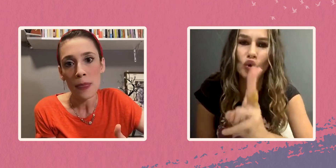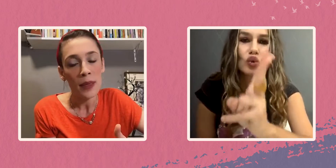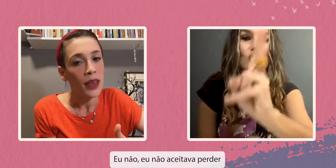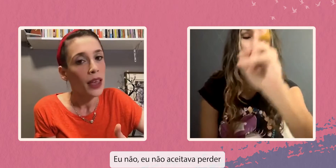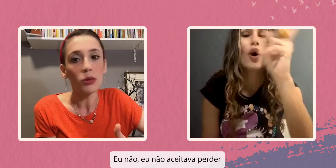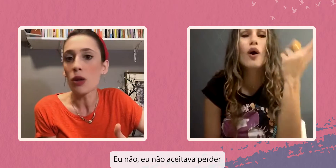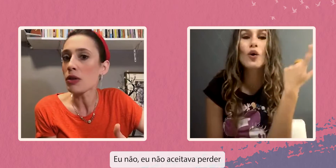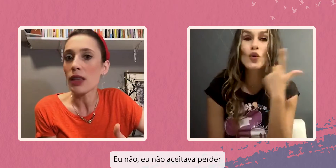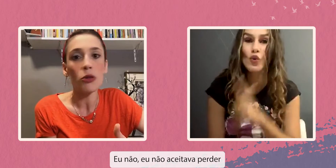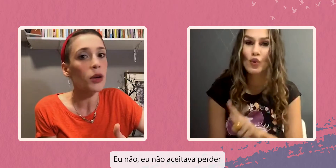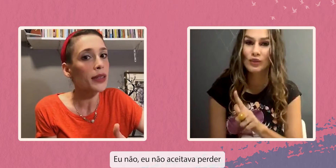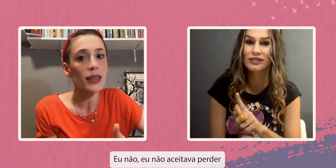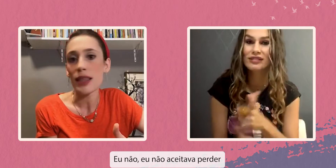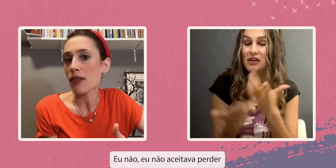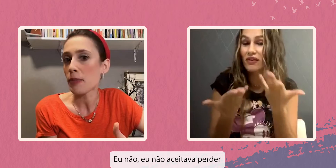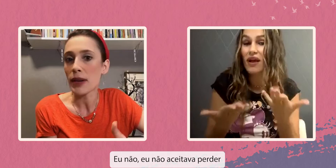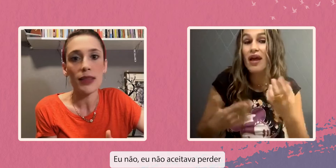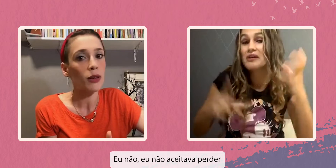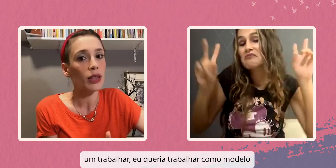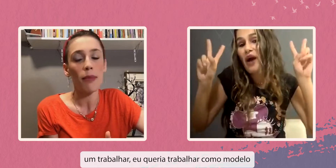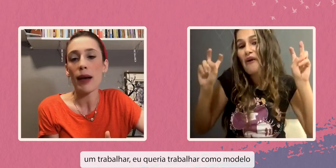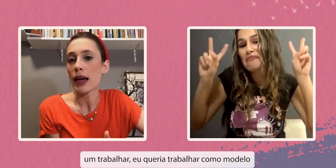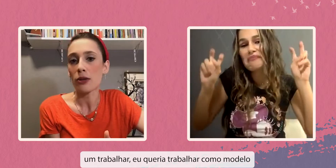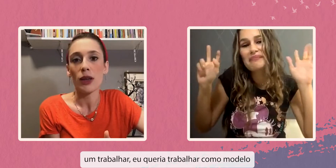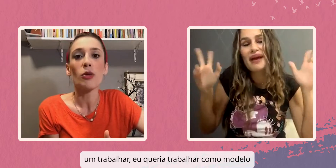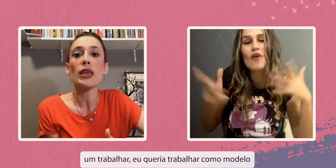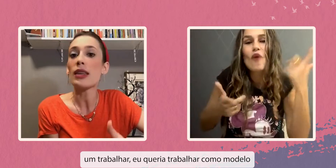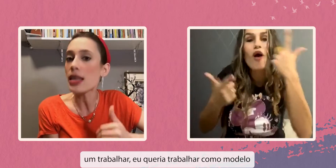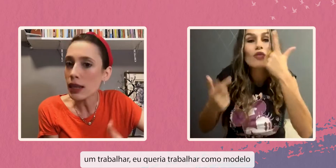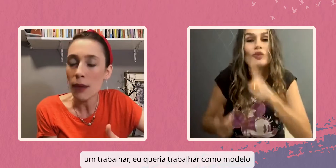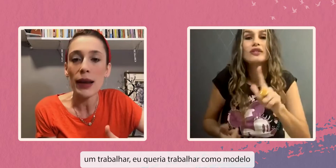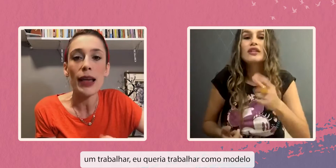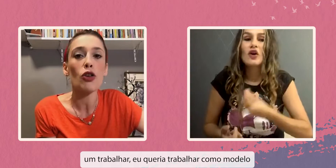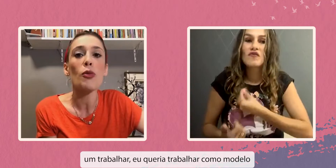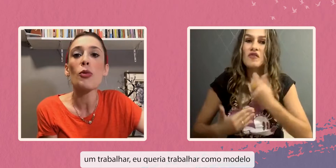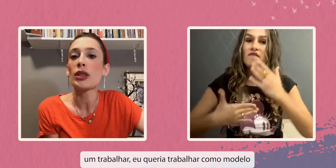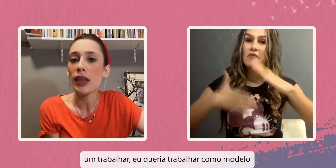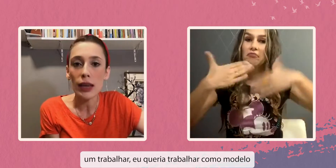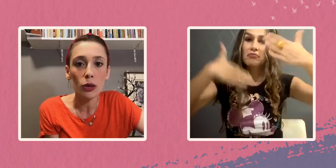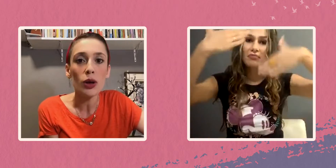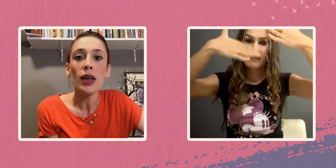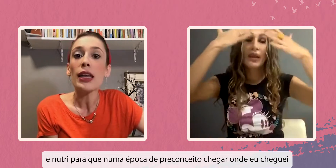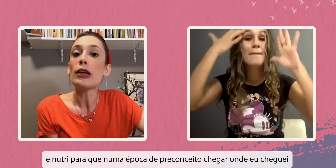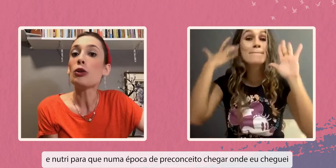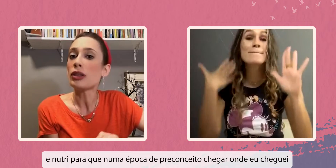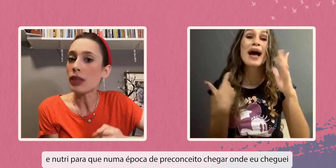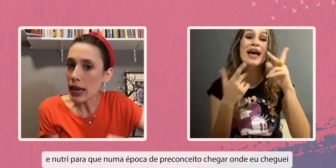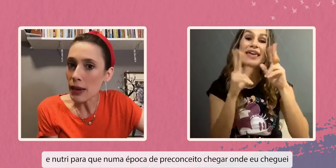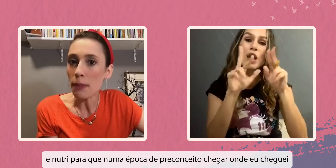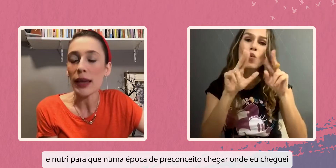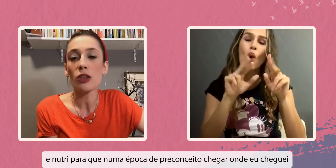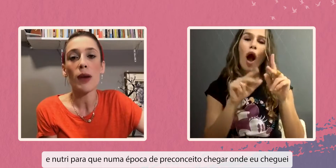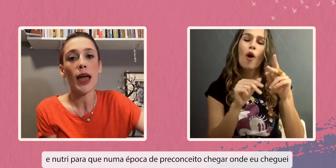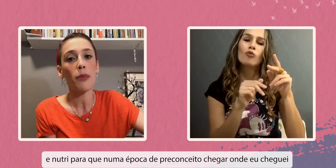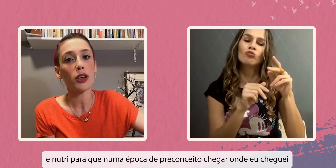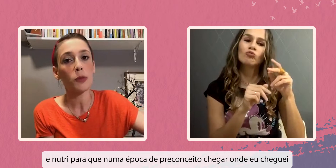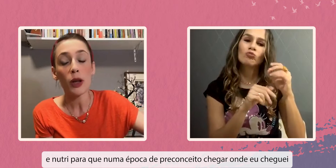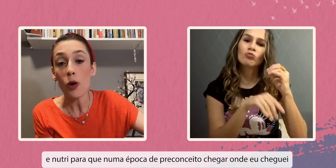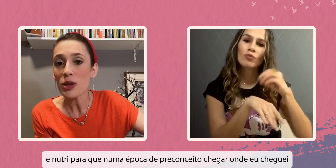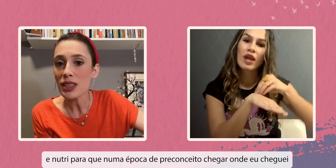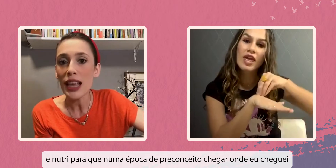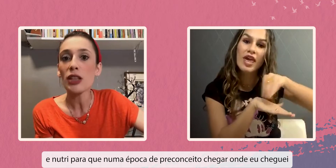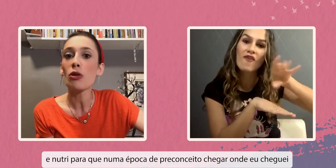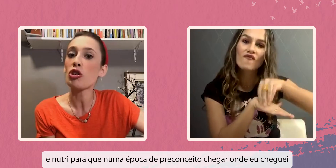queria. Eu não aceitava perder um trabalho. Eu queria trabalhar como modelo e lutei para que numa época